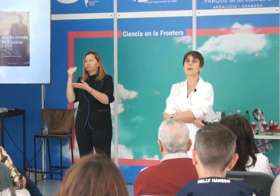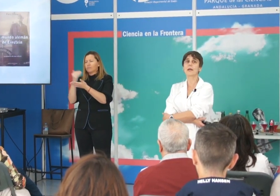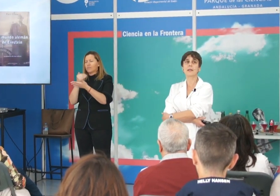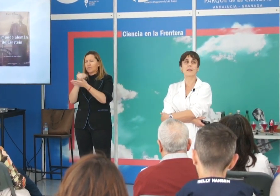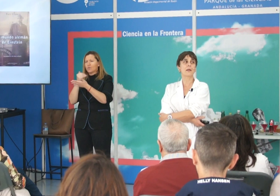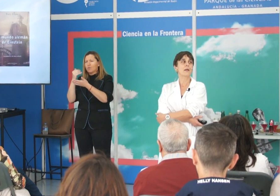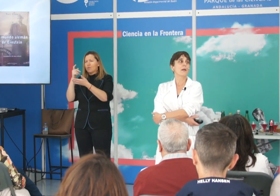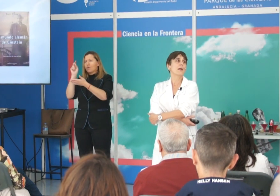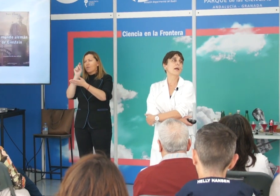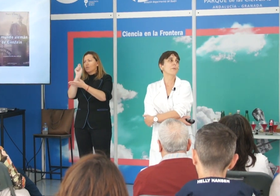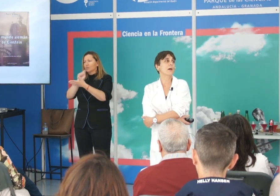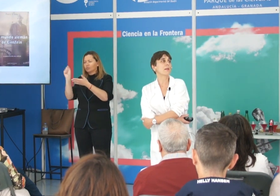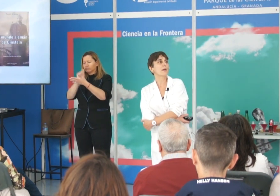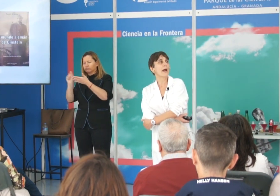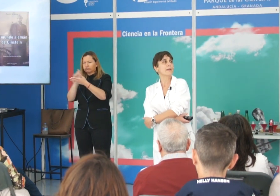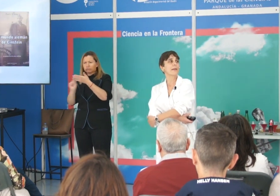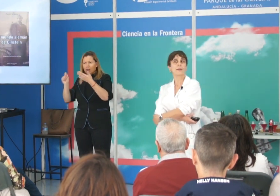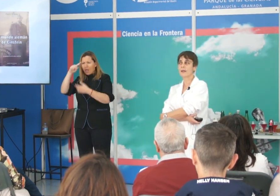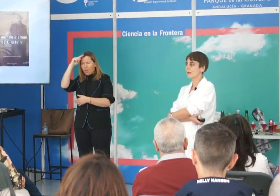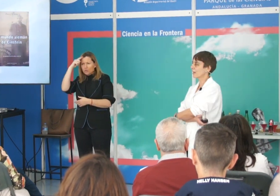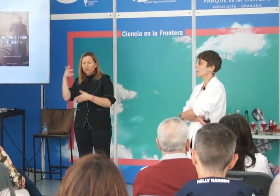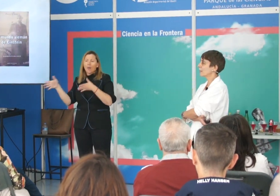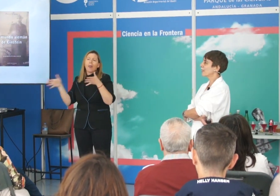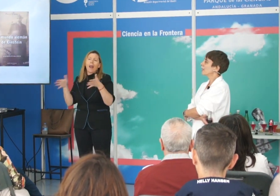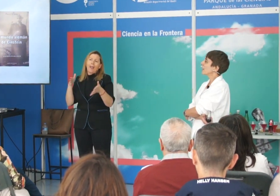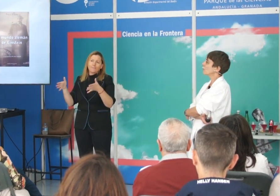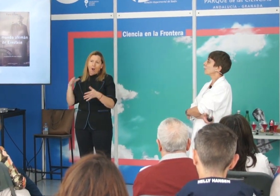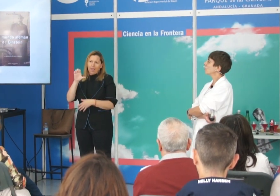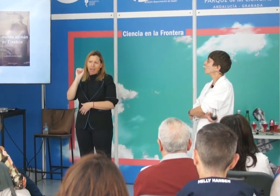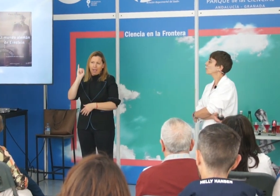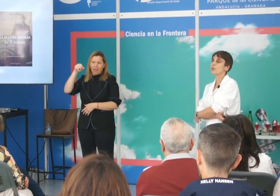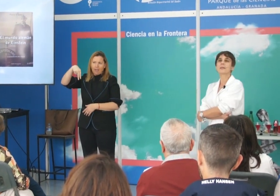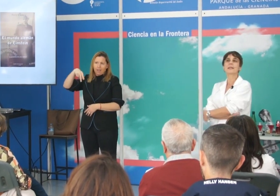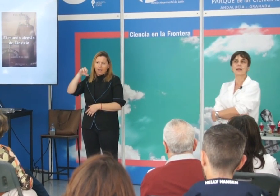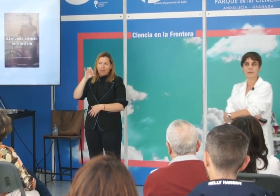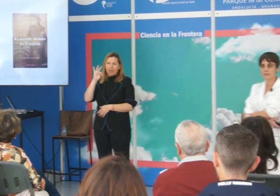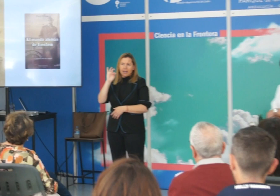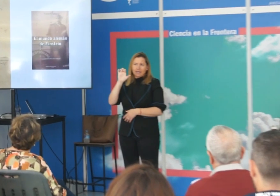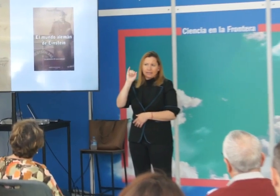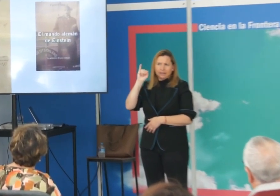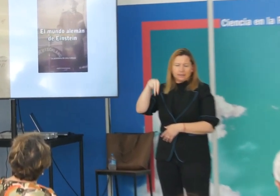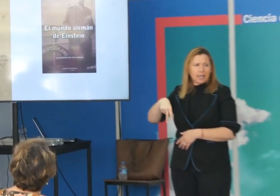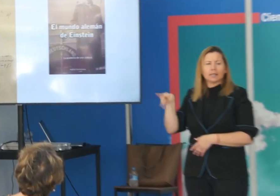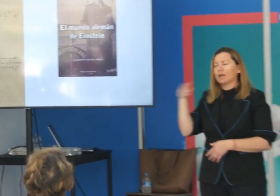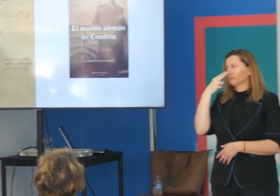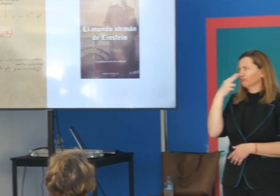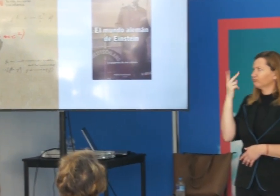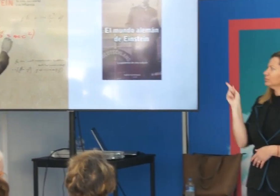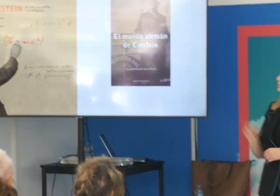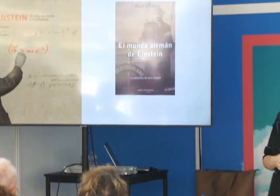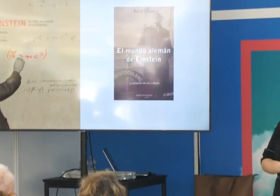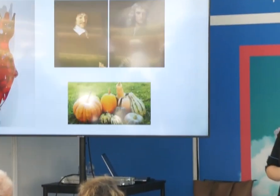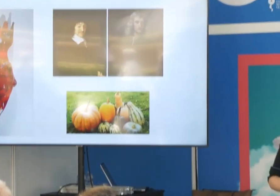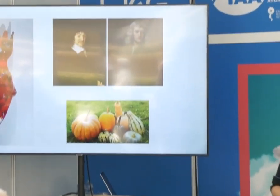es la Alemania de, en la época de Einstein, que realmente es un libro muy interesante.